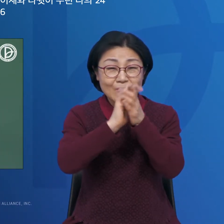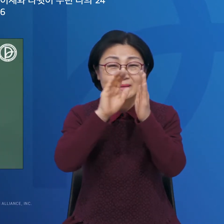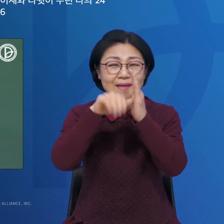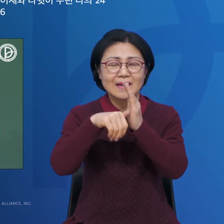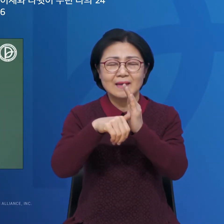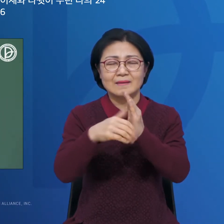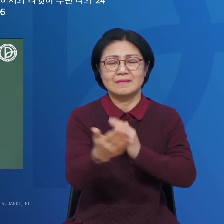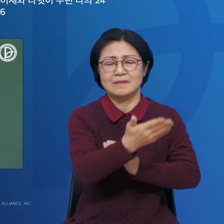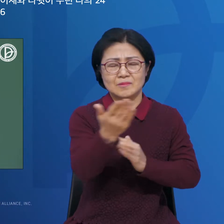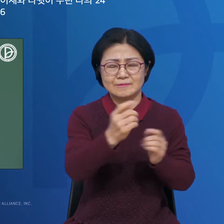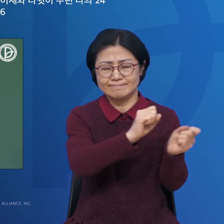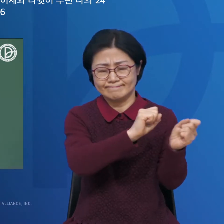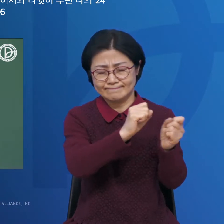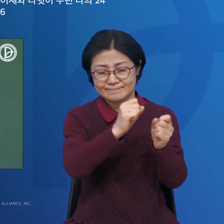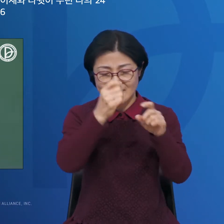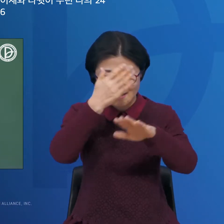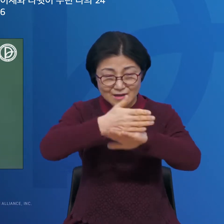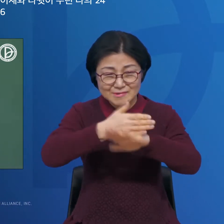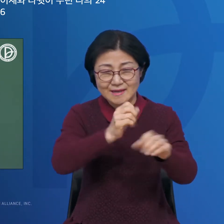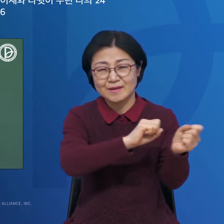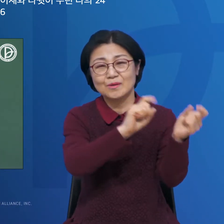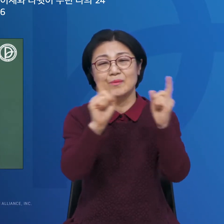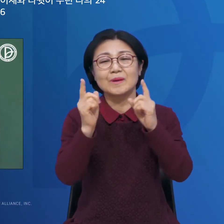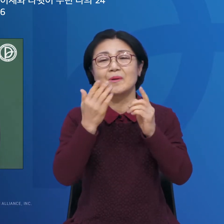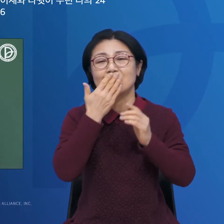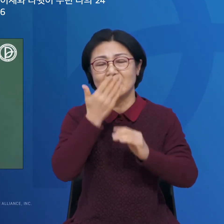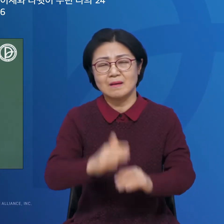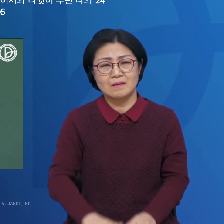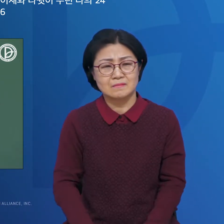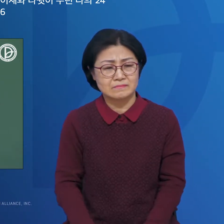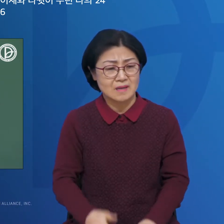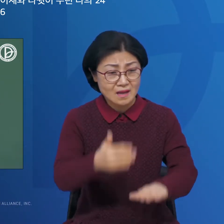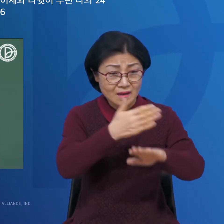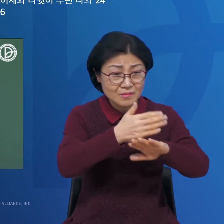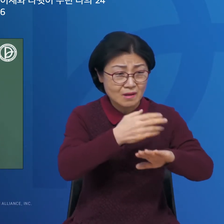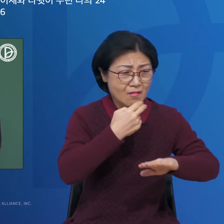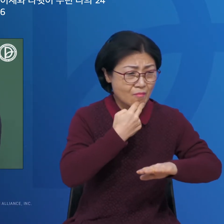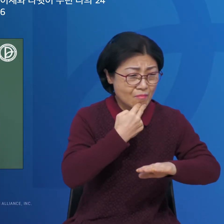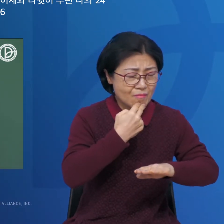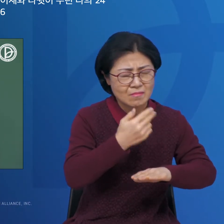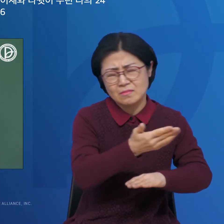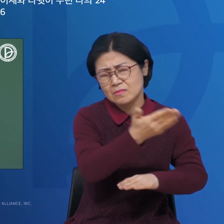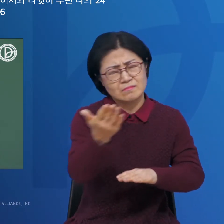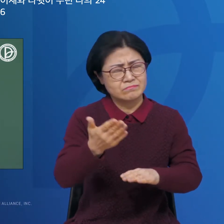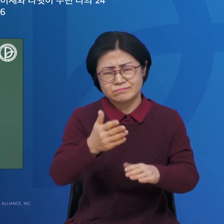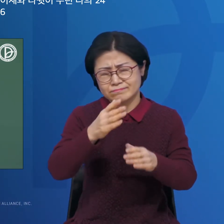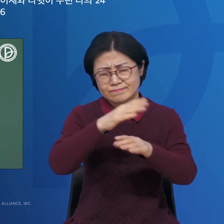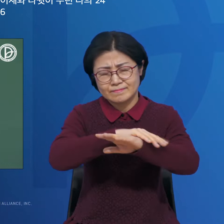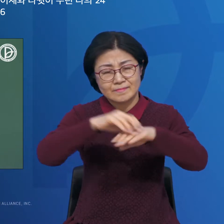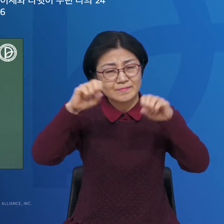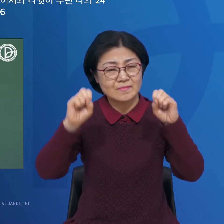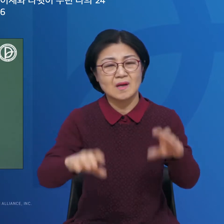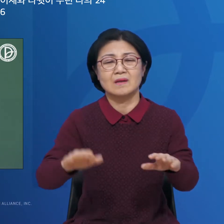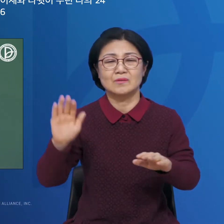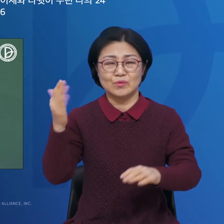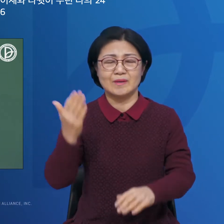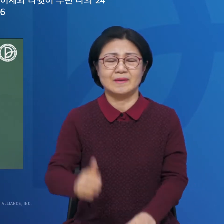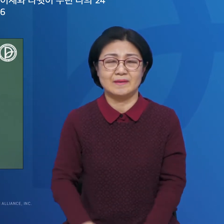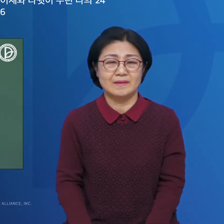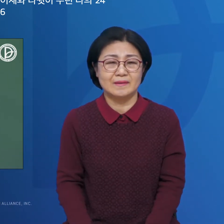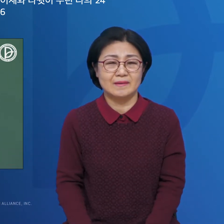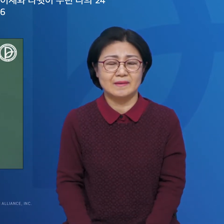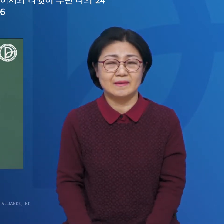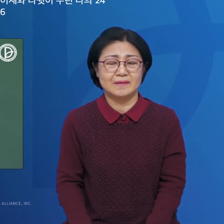you restore true thanksgiving. 이거 안 되면 큰일이죠. And if you cannot do that, you'll be in big trouble. 그리고 여러분들이 이